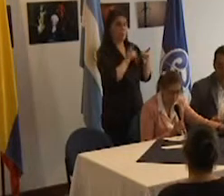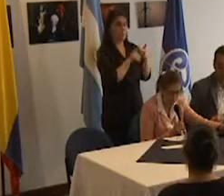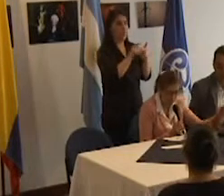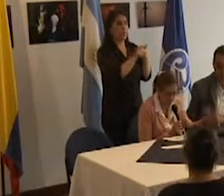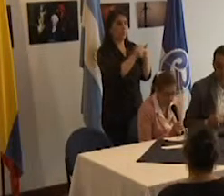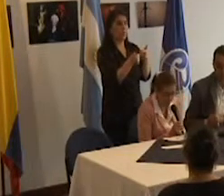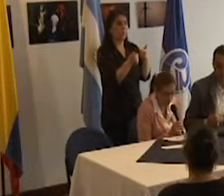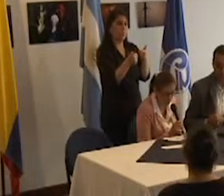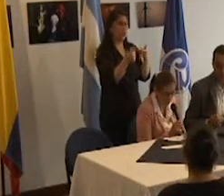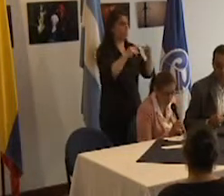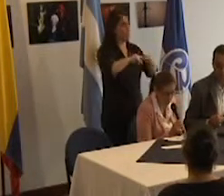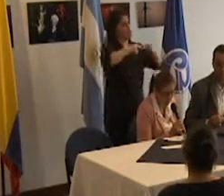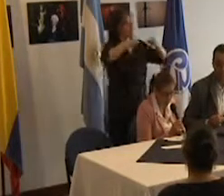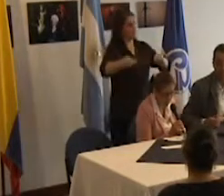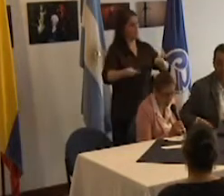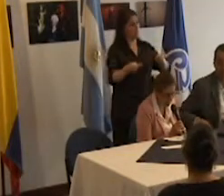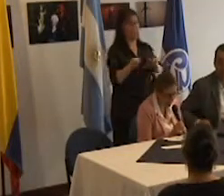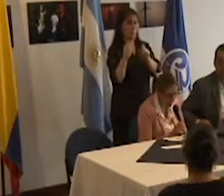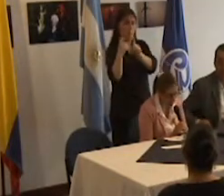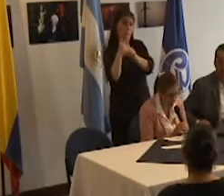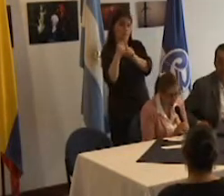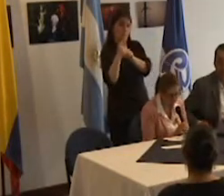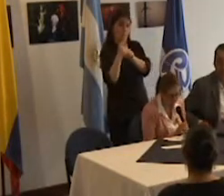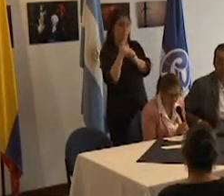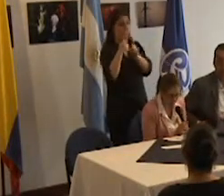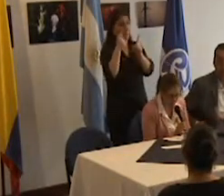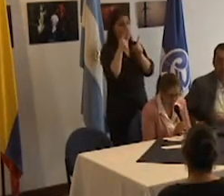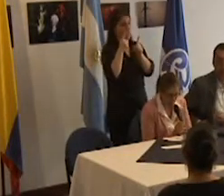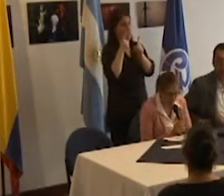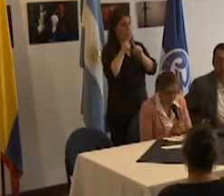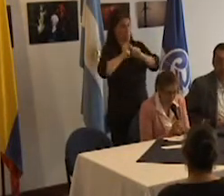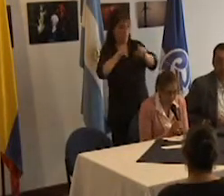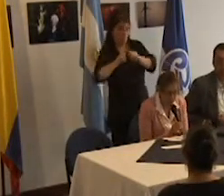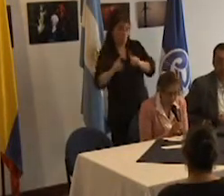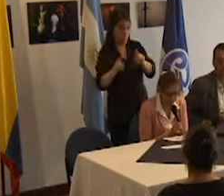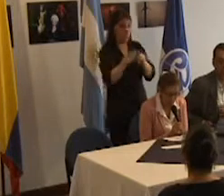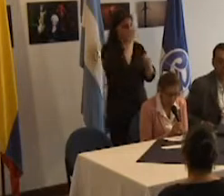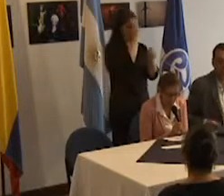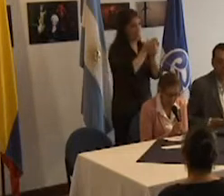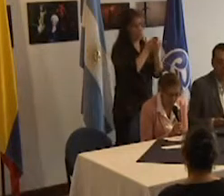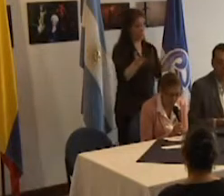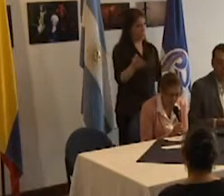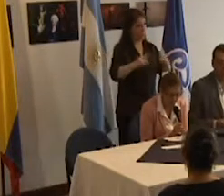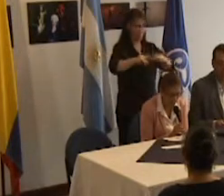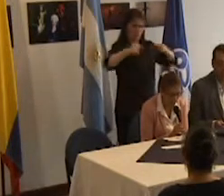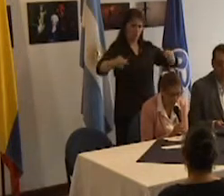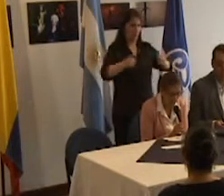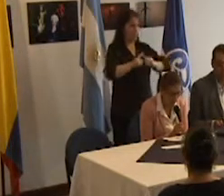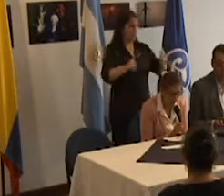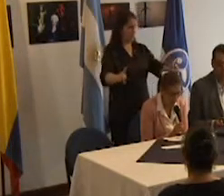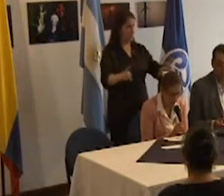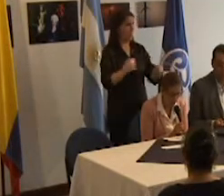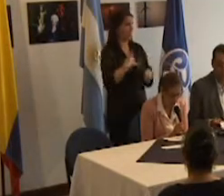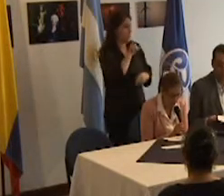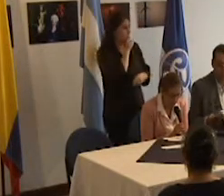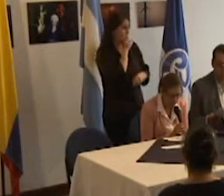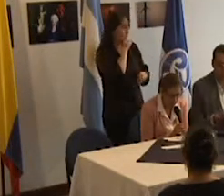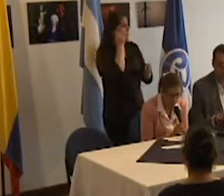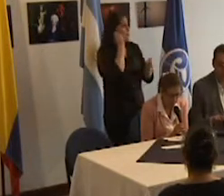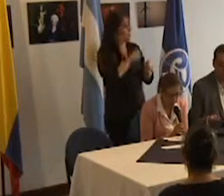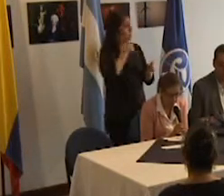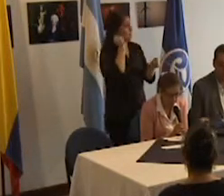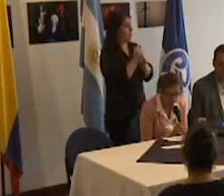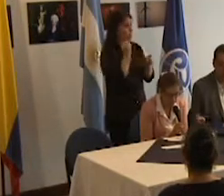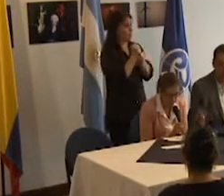si existe una dicotomía entre los términos de diferencia y diversidad, en este caso se debe trabajar la inclusión en